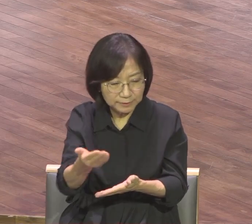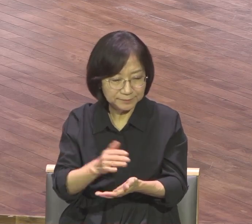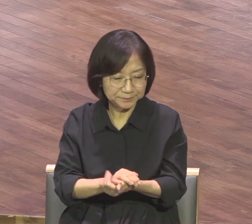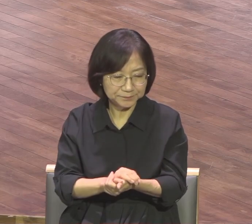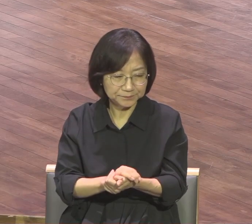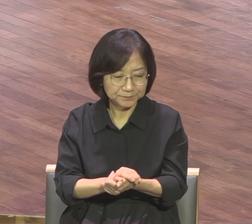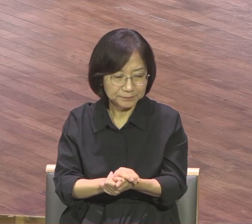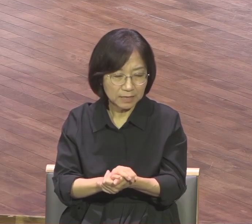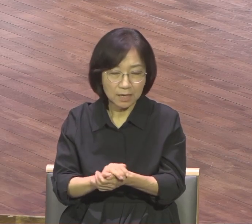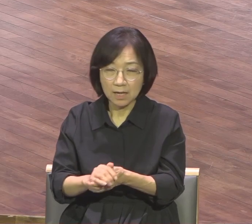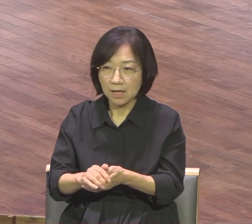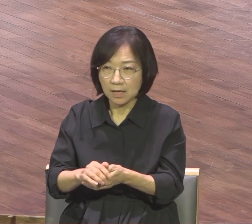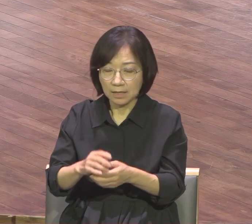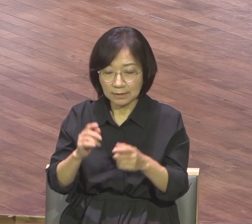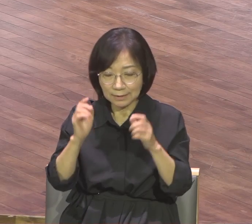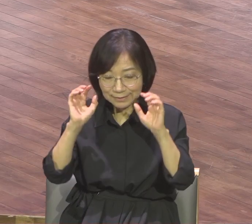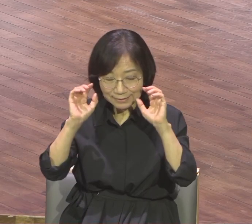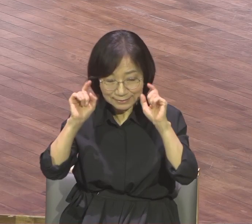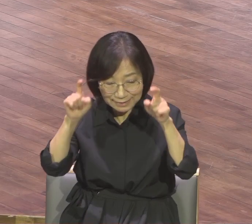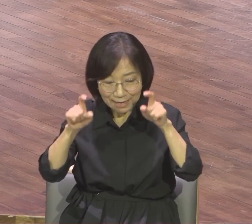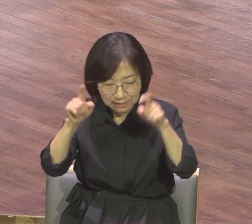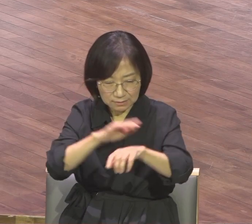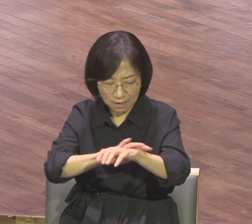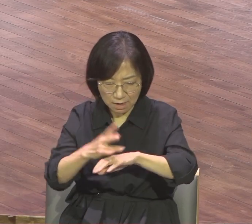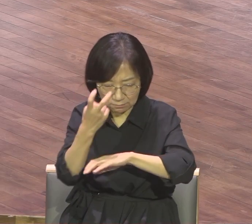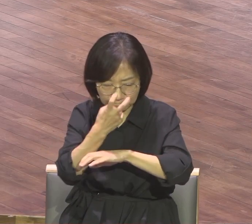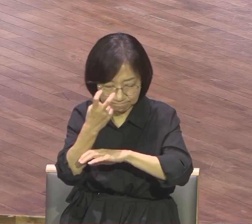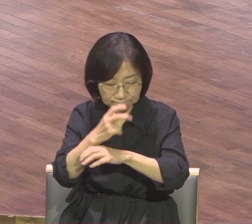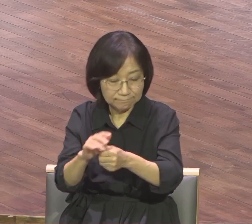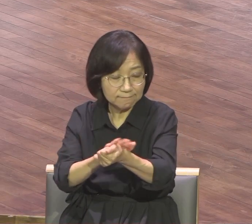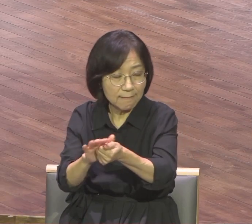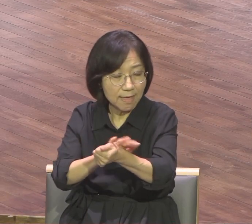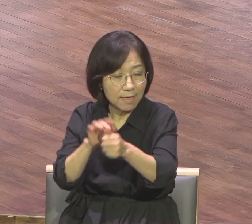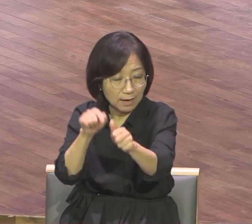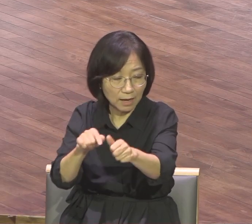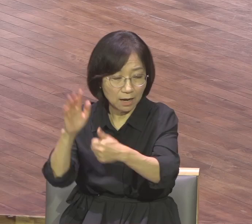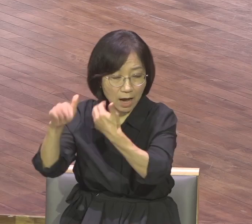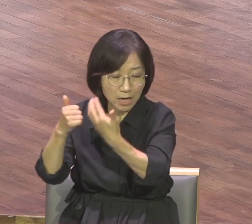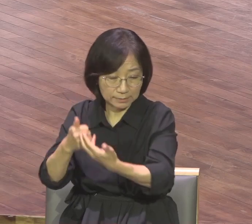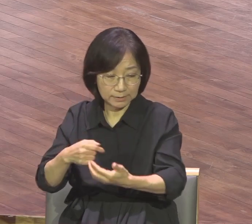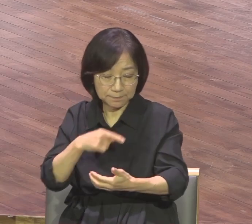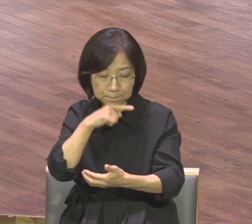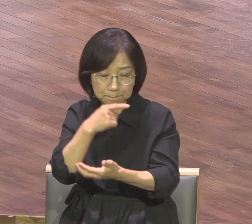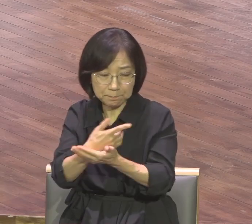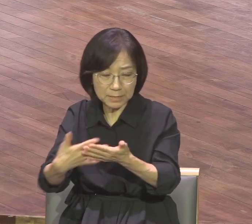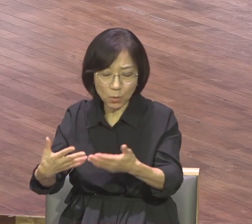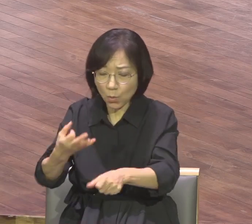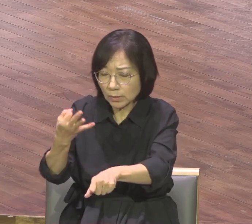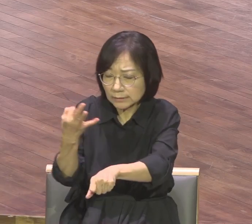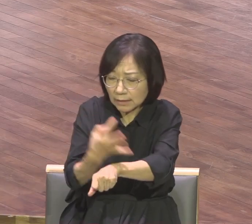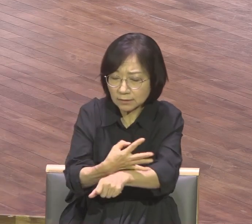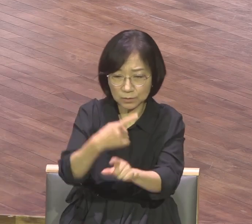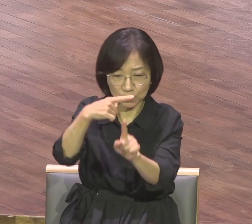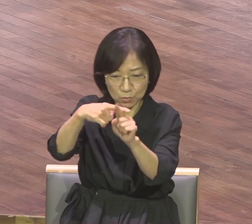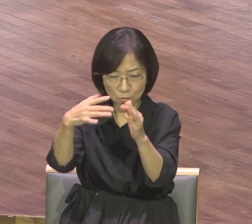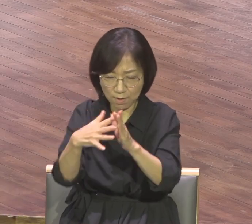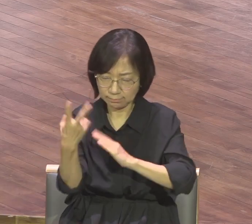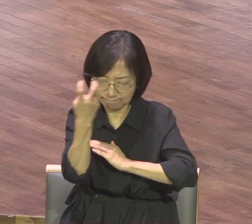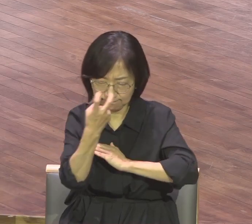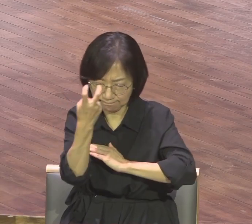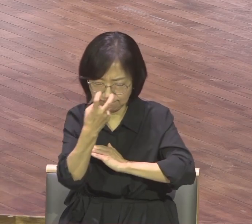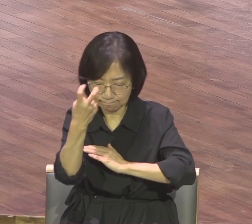그들 가운데서 여러분을 감독자로 삼고 하나님이 자기 피로 사신 교회를 보살피게